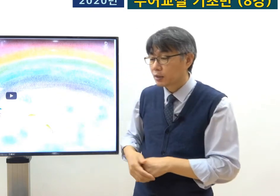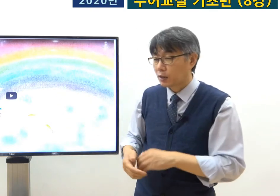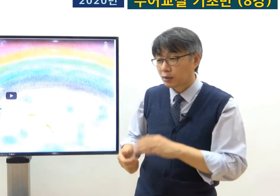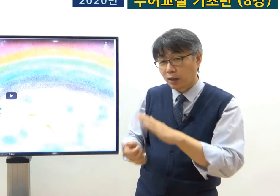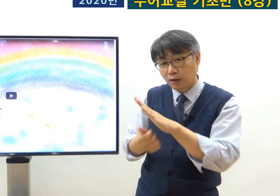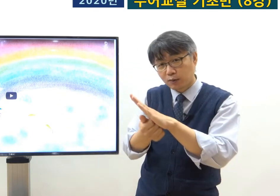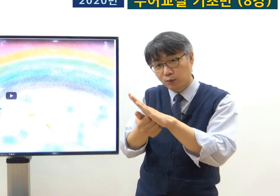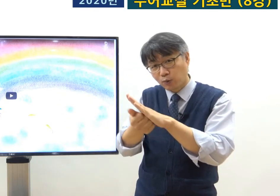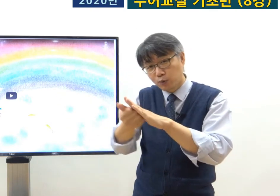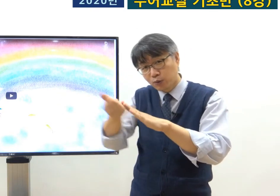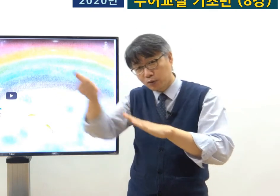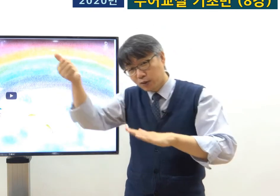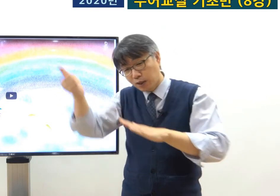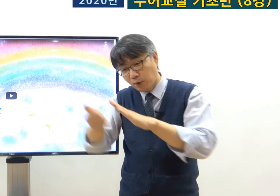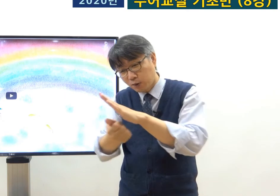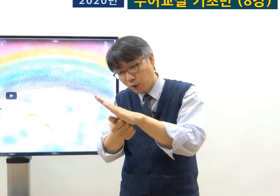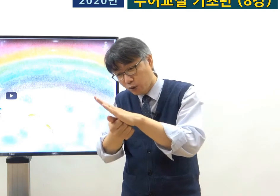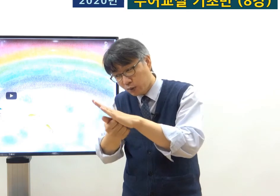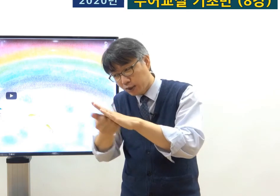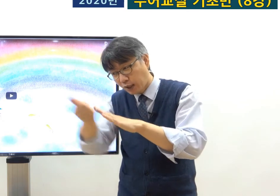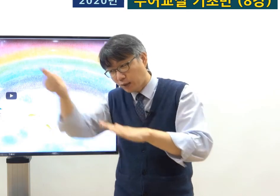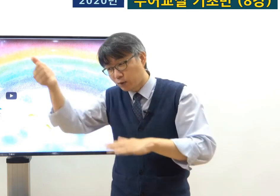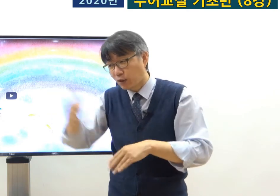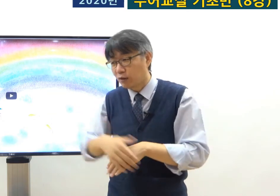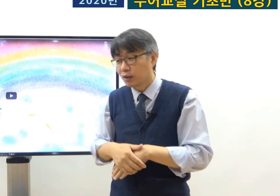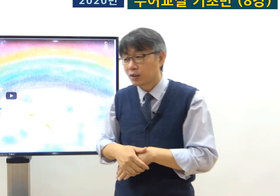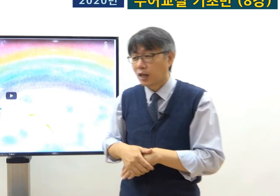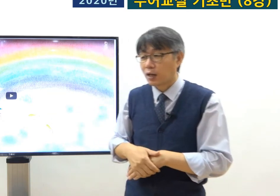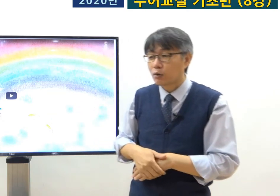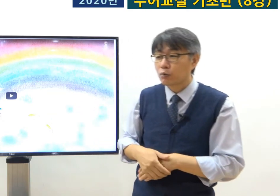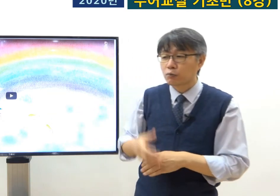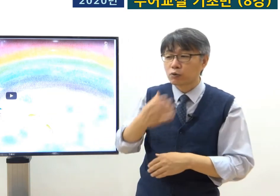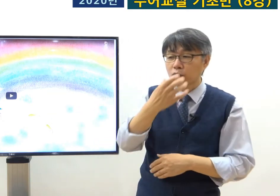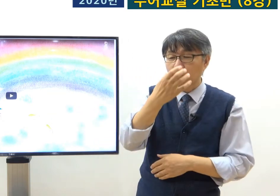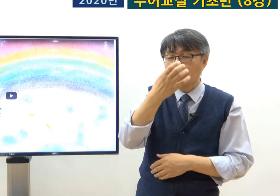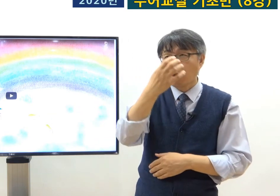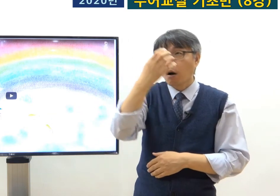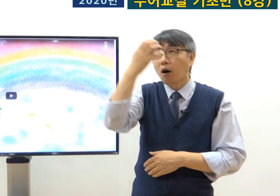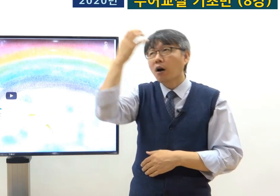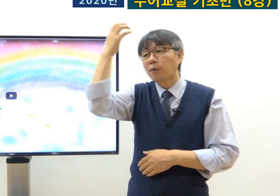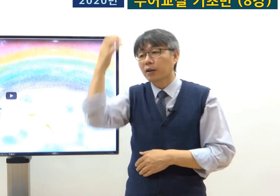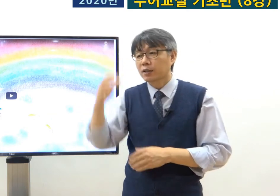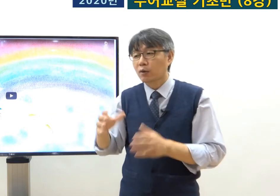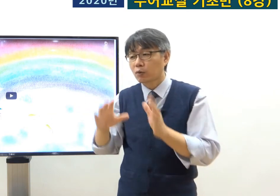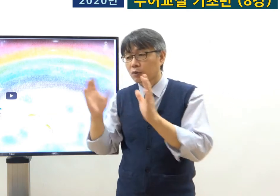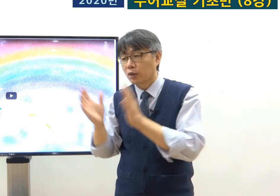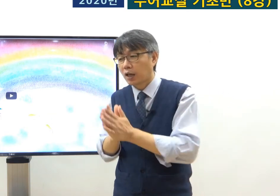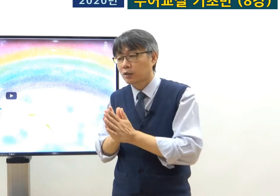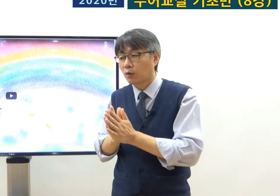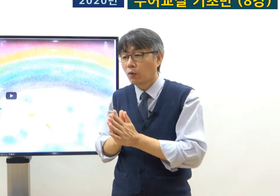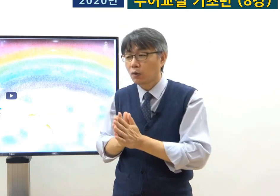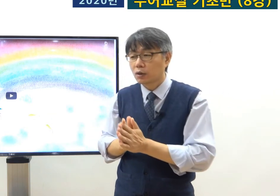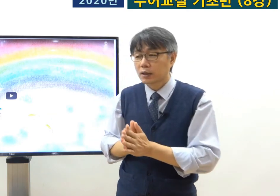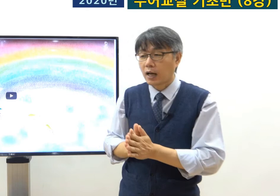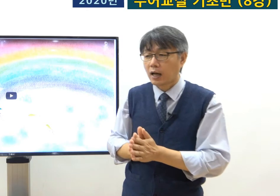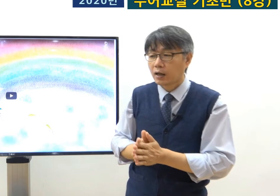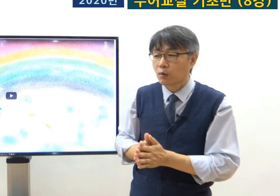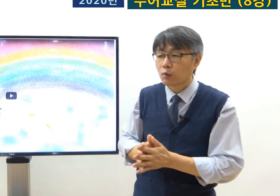이게 되게 좋은 수죠. 이렇게 뭐 어두운 데서 싹 나오는 거. 자, 꿈꾸는 것도 뭔가 이렇게 새로운 것들 이렇게 하는 거고. 자, 그런